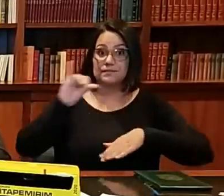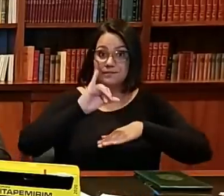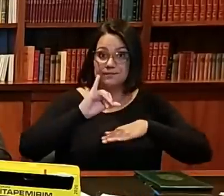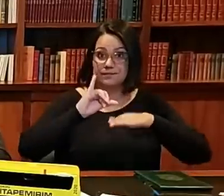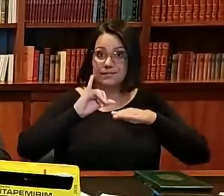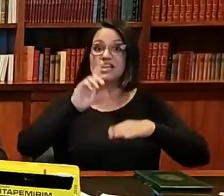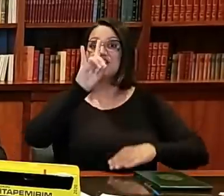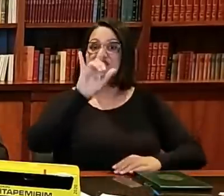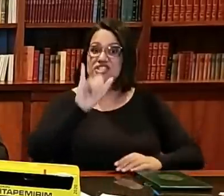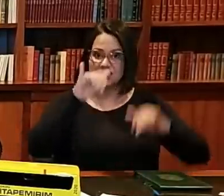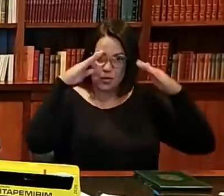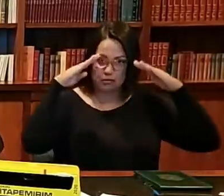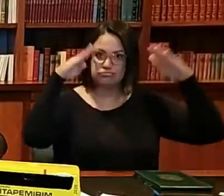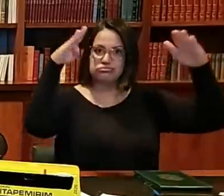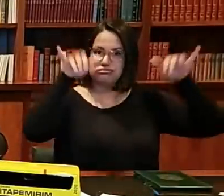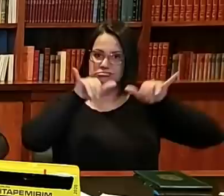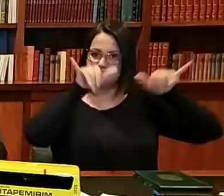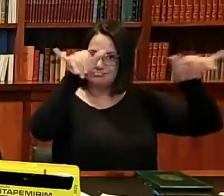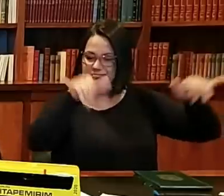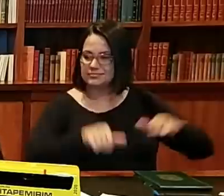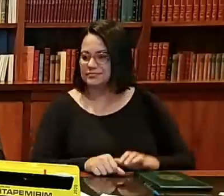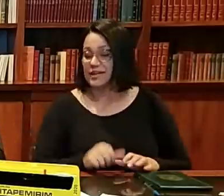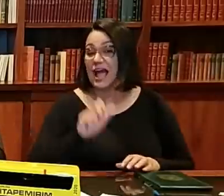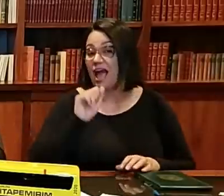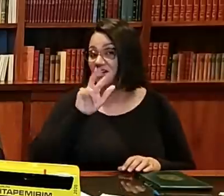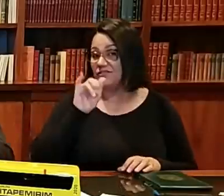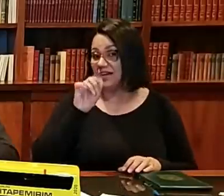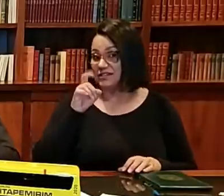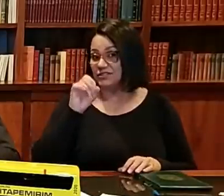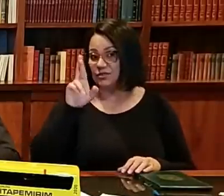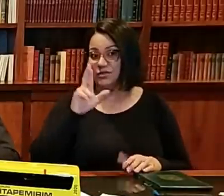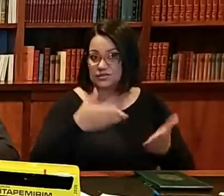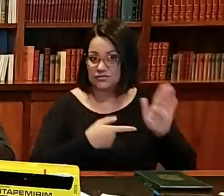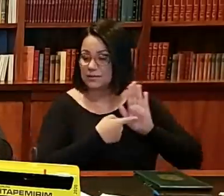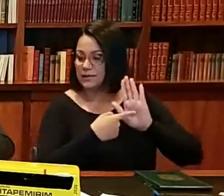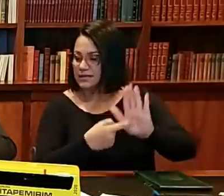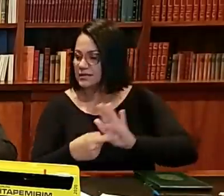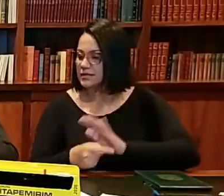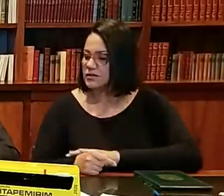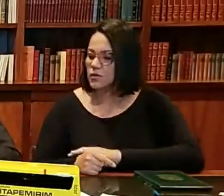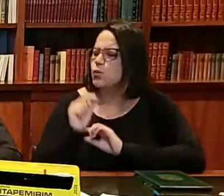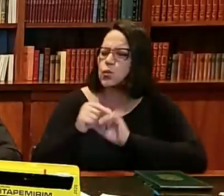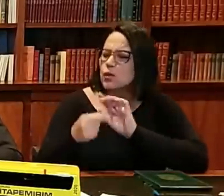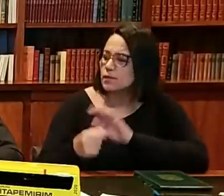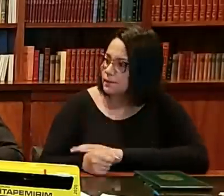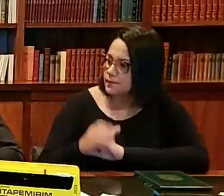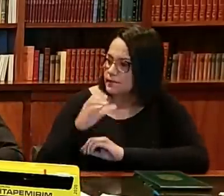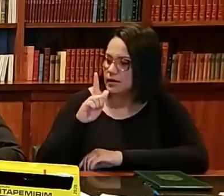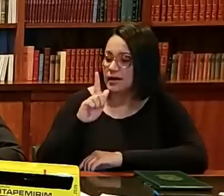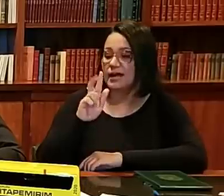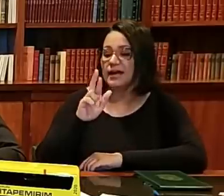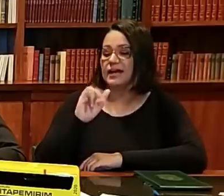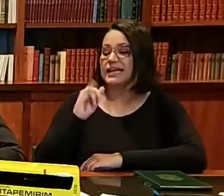do aviador. Dia do aviador. A gente vai receber, não é? Ainda não é receber. Nós vamos ser apresentados ao Gripen, isso mesmo? Gripen. Conta um pouquinho do Gripen pra gente aí, Marcão. Pô, o Gripen